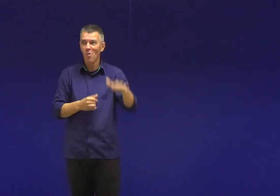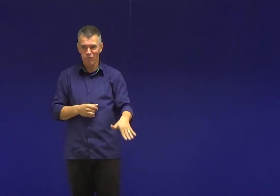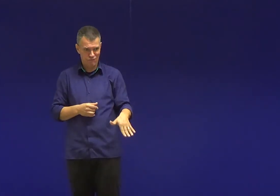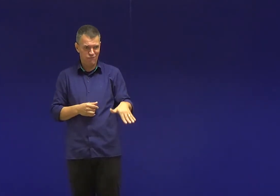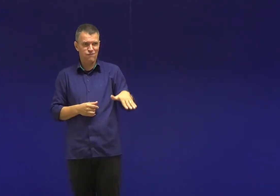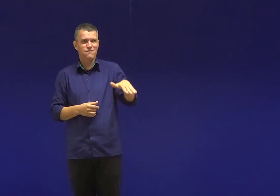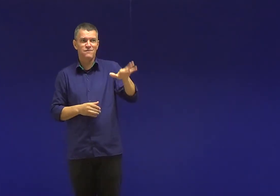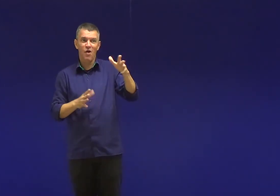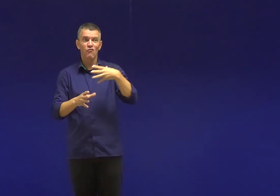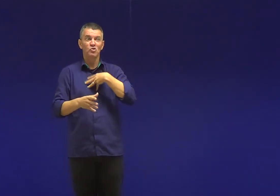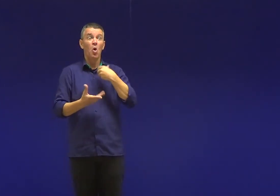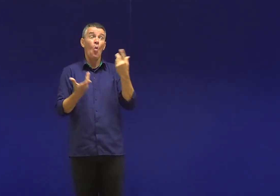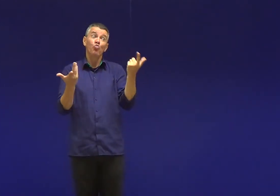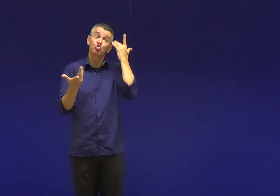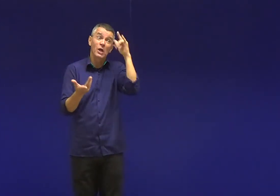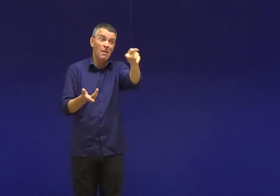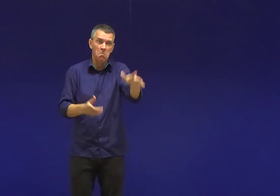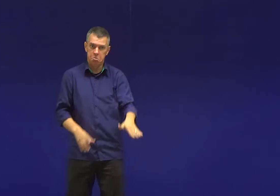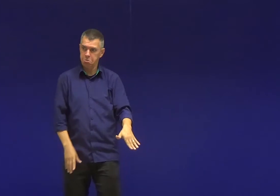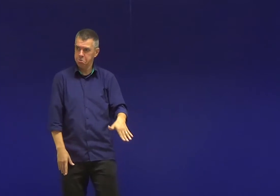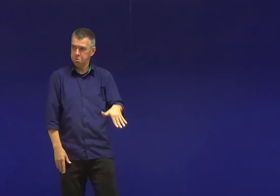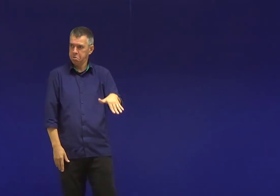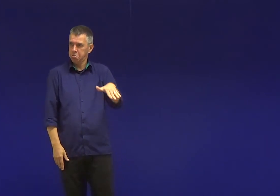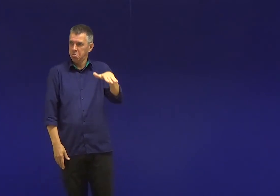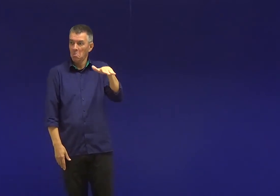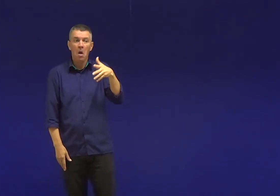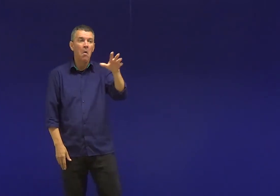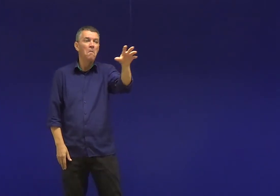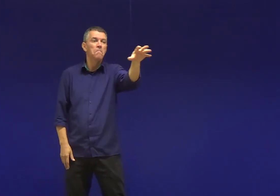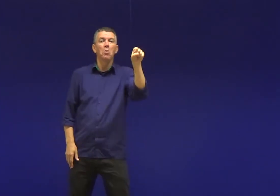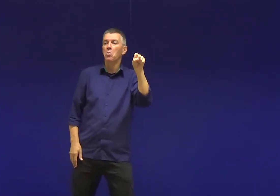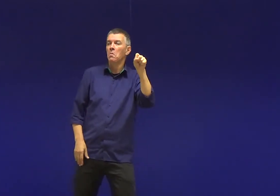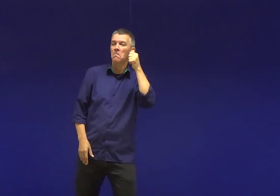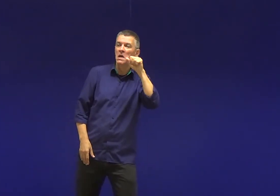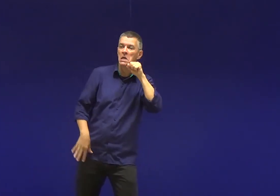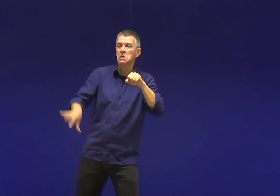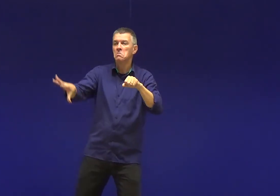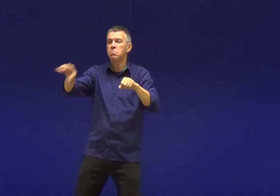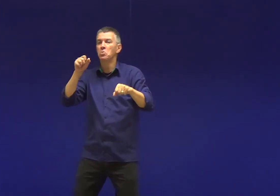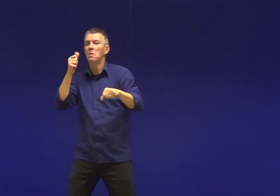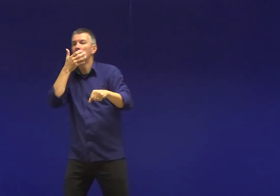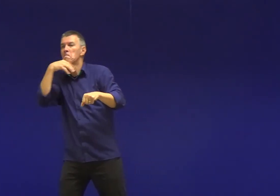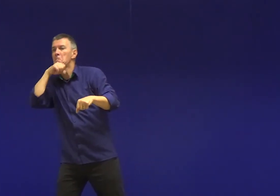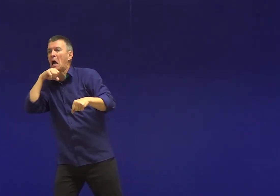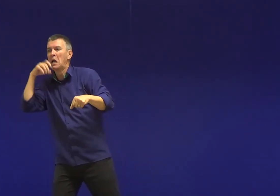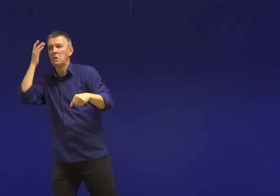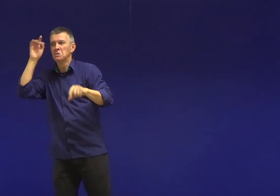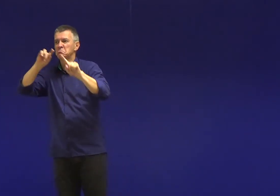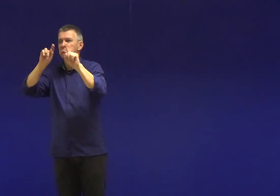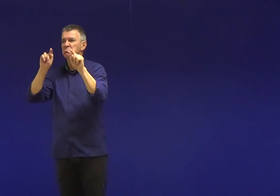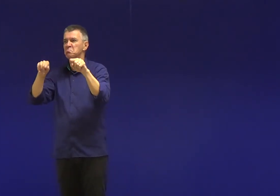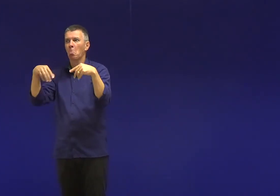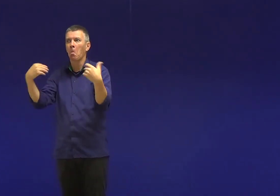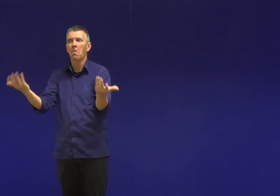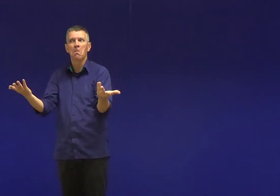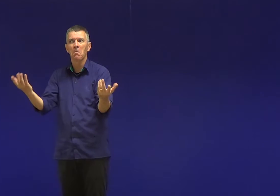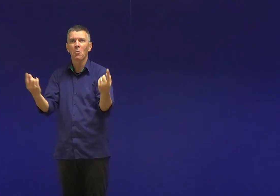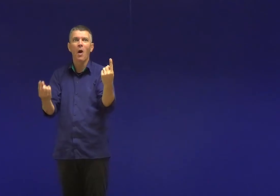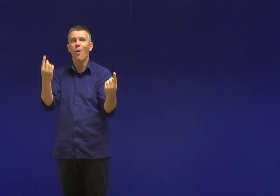Nossa, parecido, assim. Não sei se ela vai puxar mais o pai ou a mãe. Qual parte ela vai herdar mais? Não